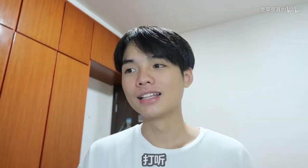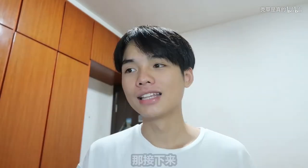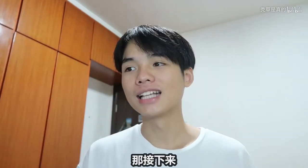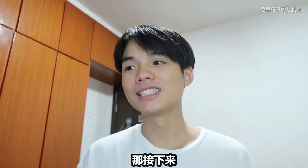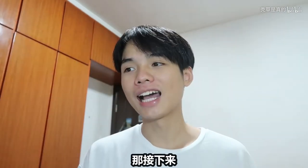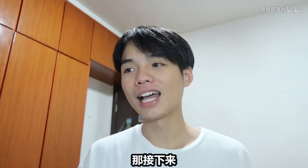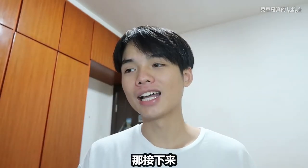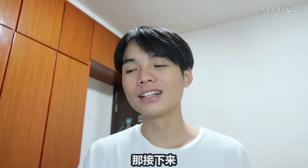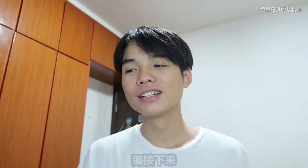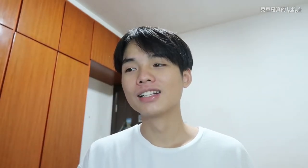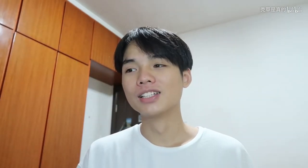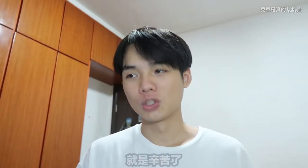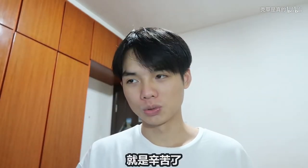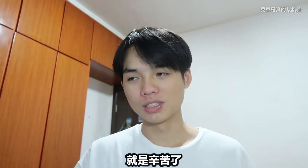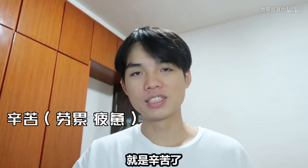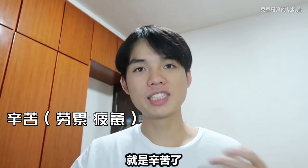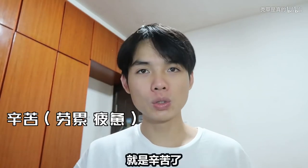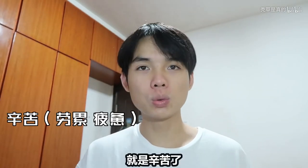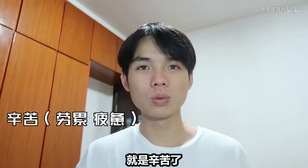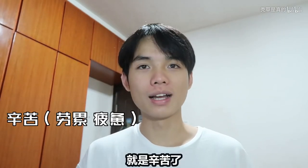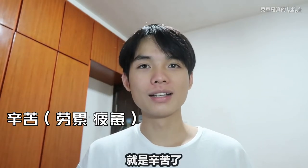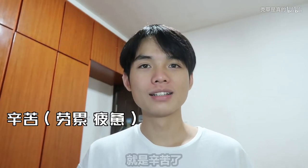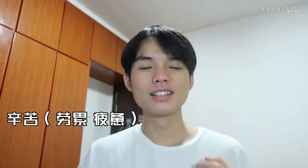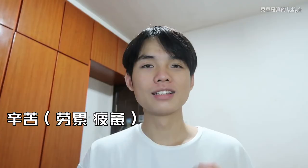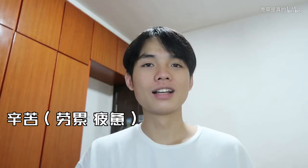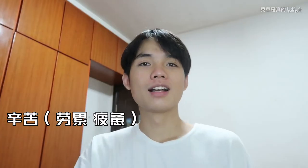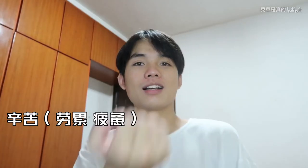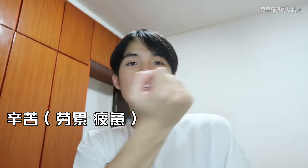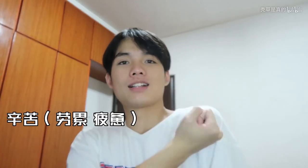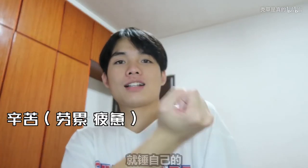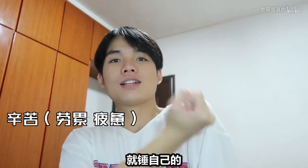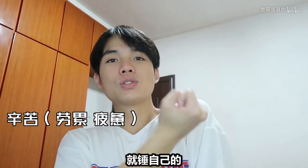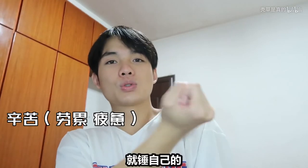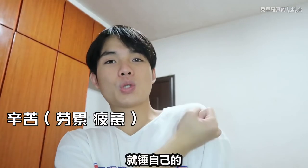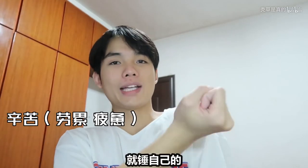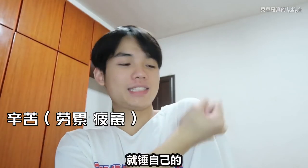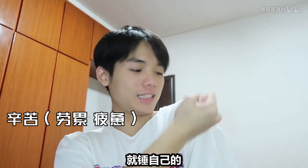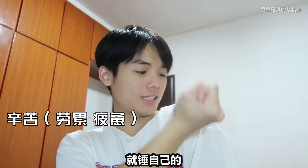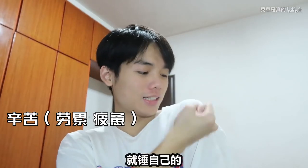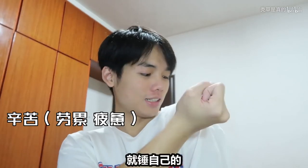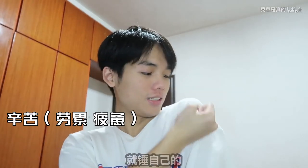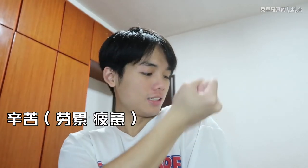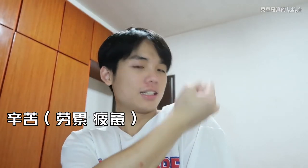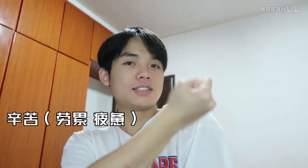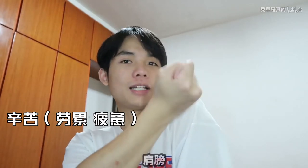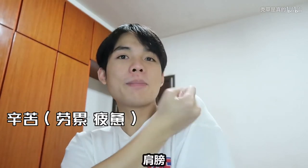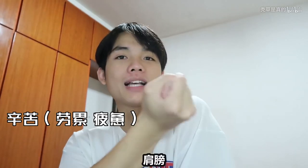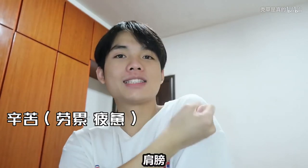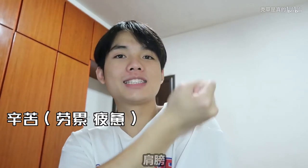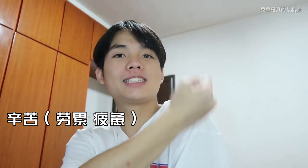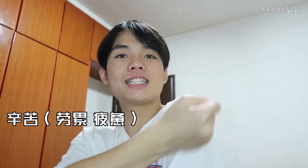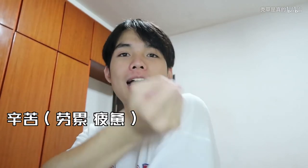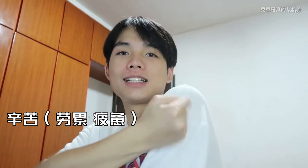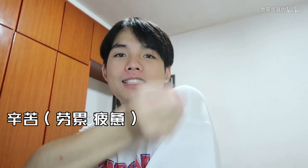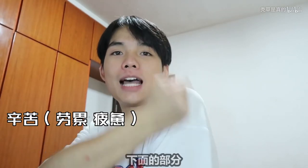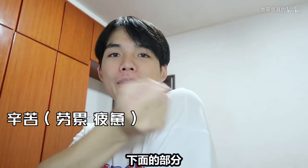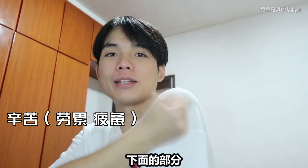那接下来就是辛苦了，就捶自己的肩膀下面的部